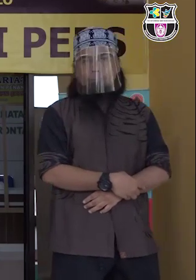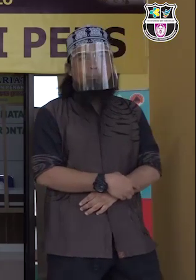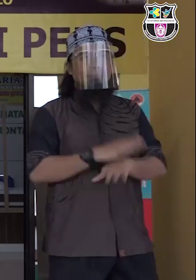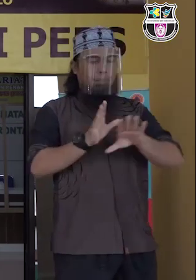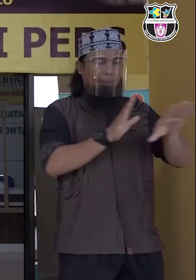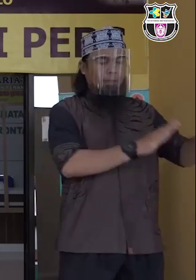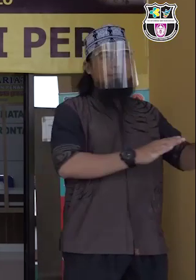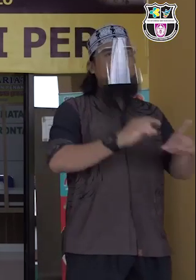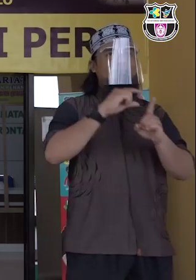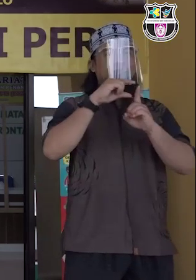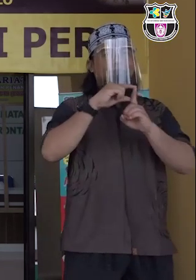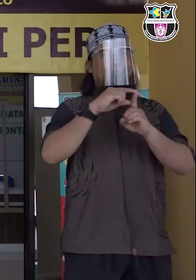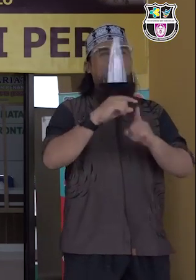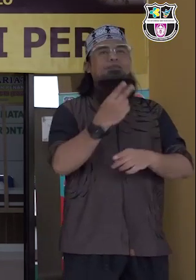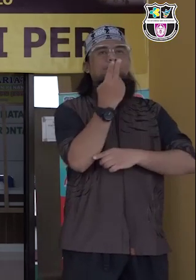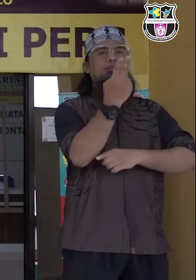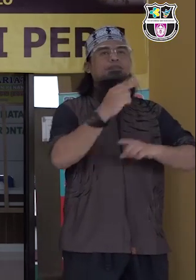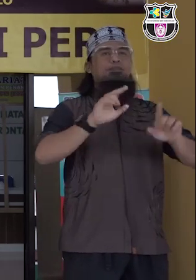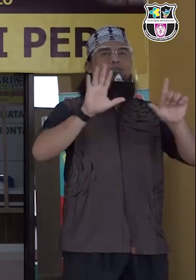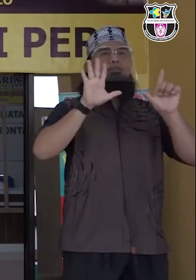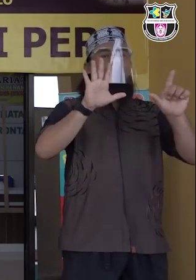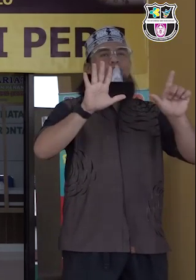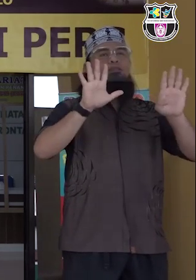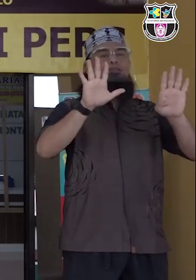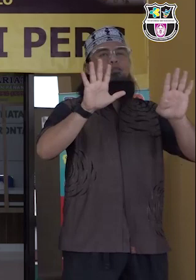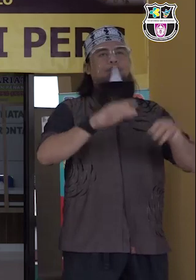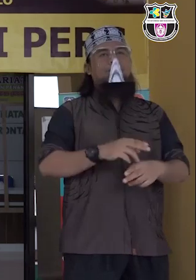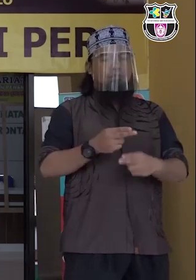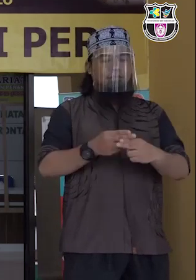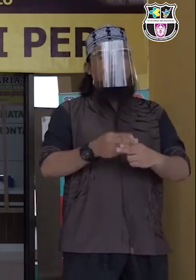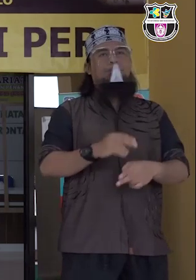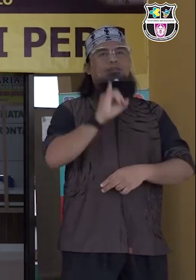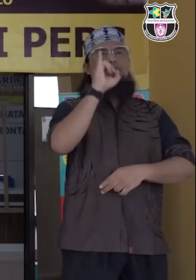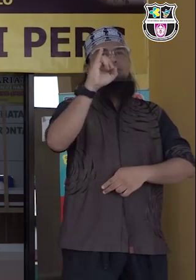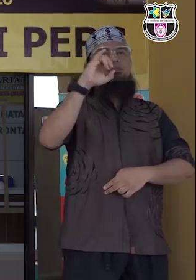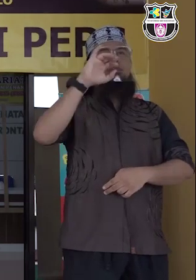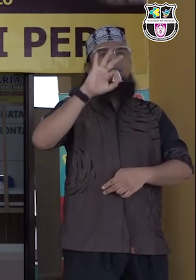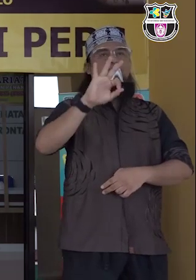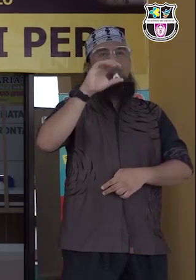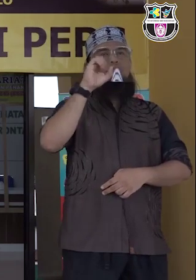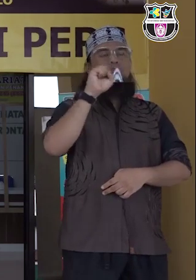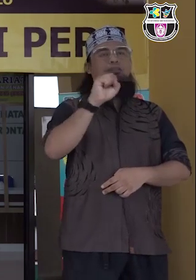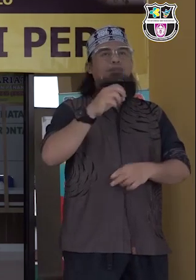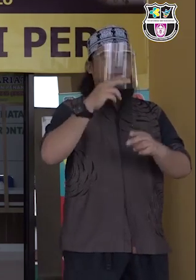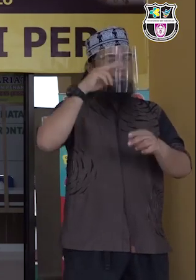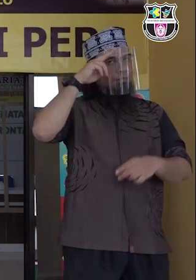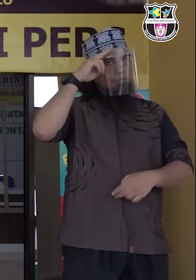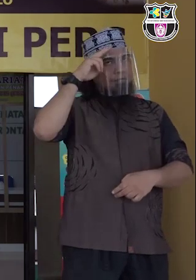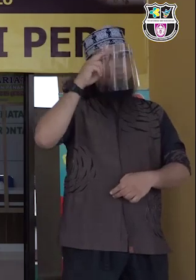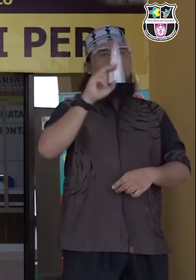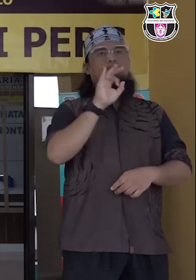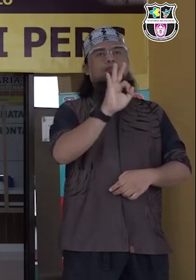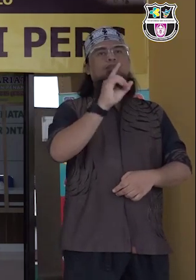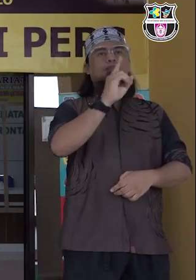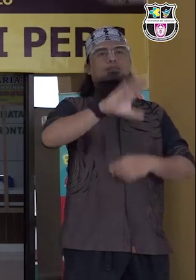Pasien berikutnya adalah pasien 279, nama IFS, laki-laki,